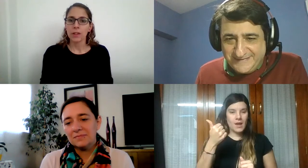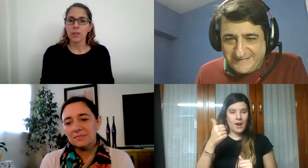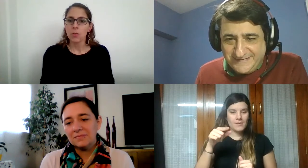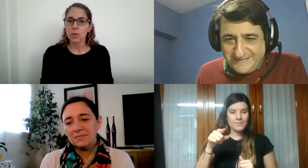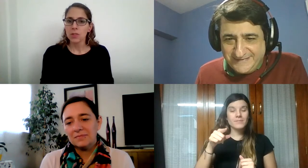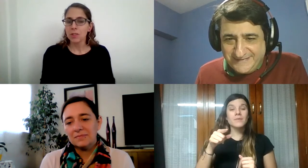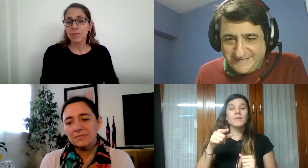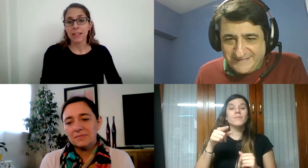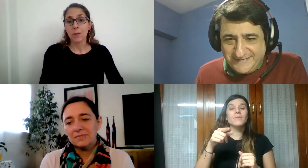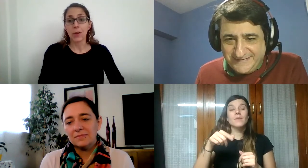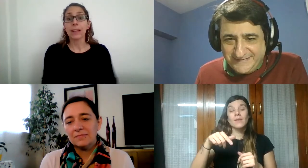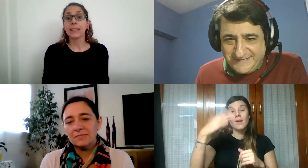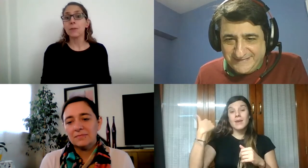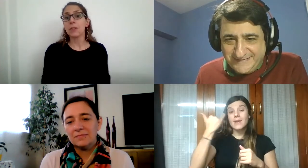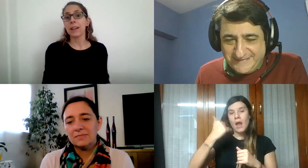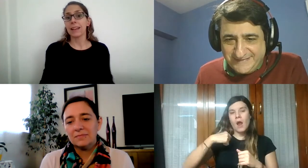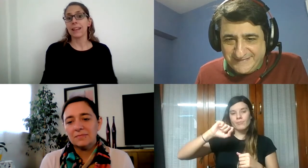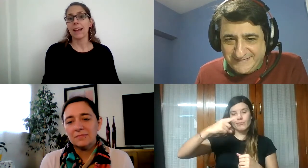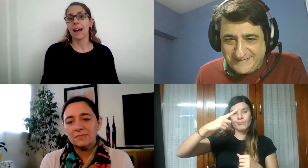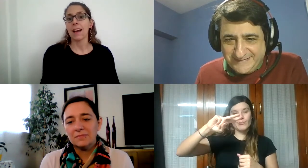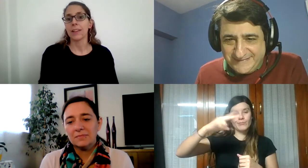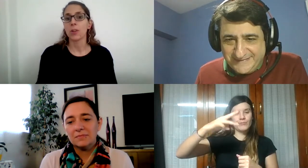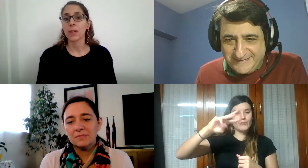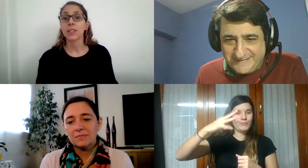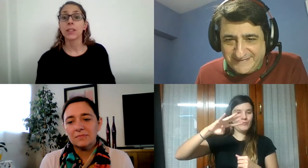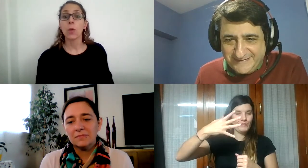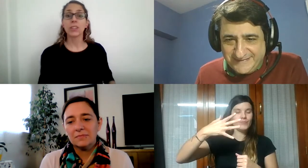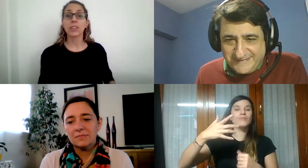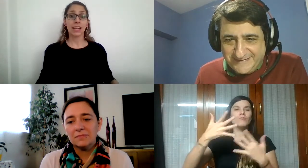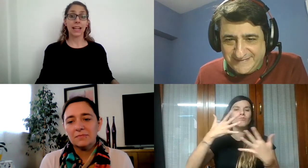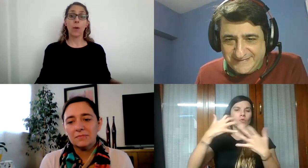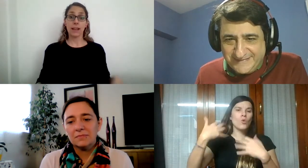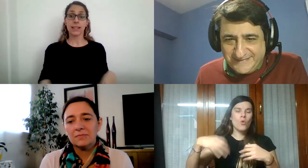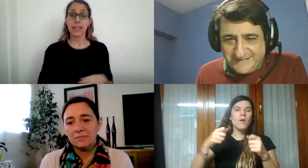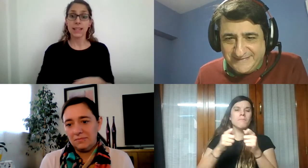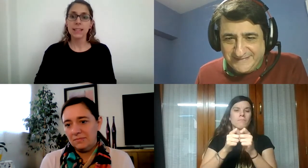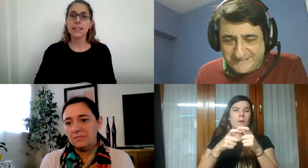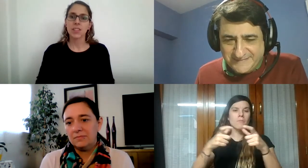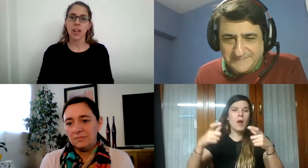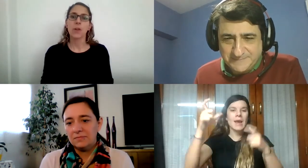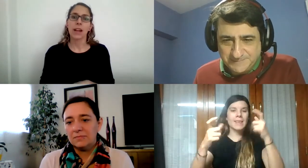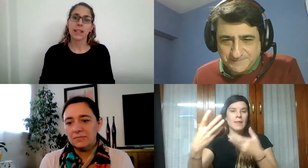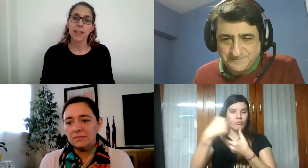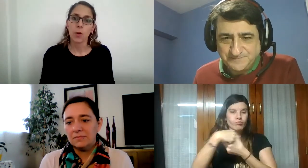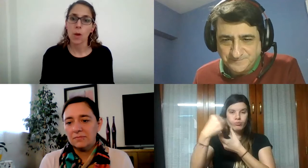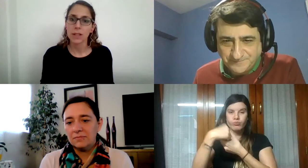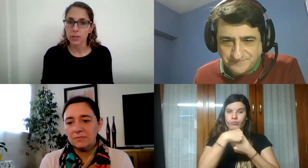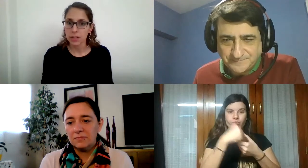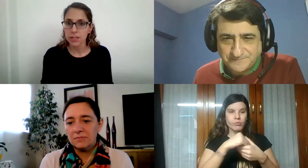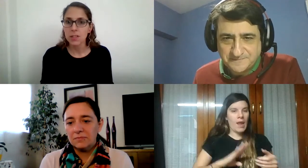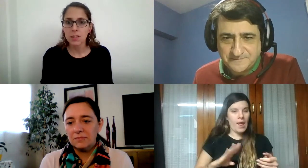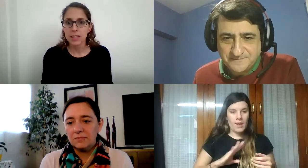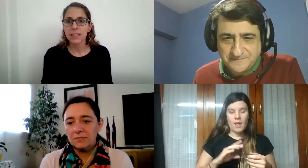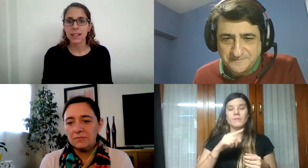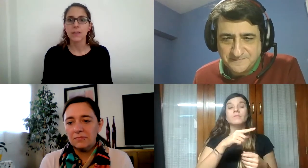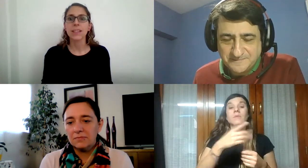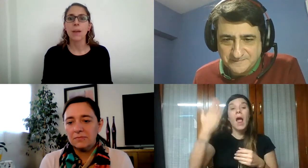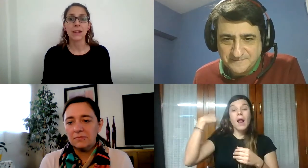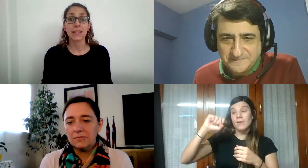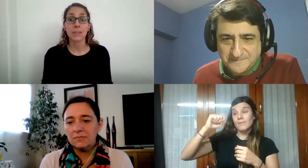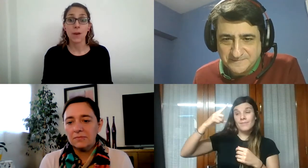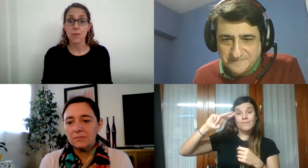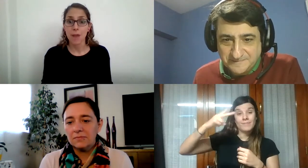Bueno, el concurso tiene por objetivo la incorporación de cuentos en lengua de señas. Ya hemos realizado 4 ediciones y